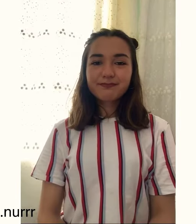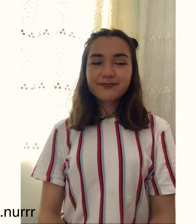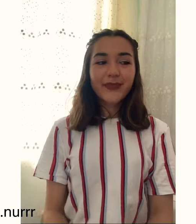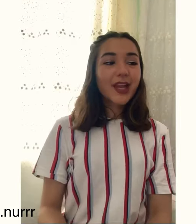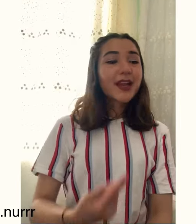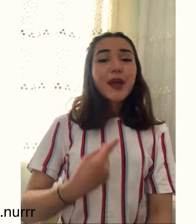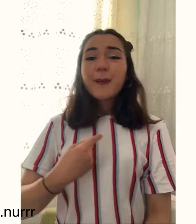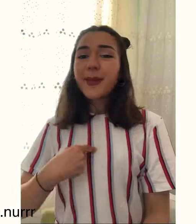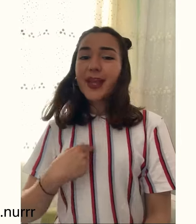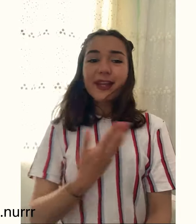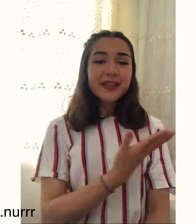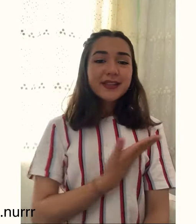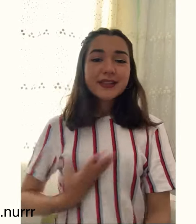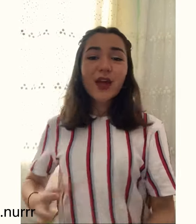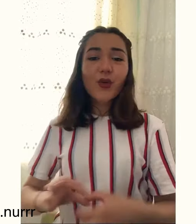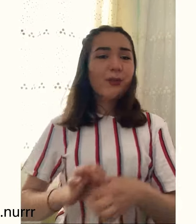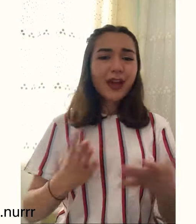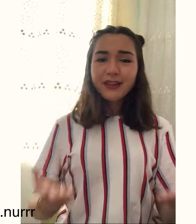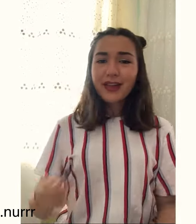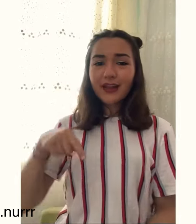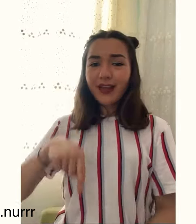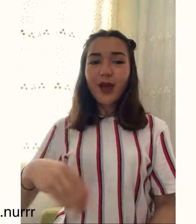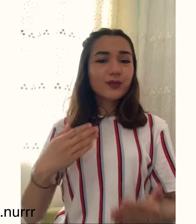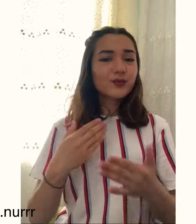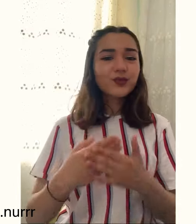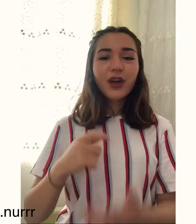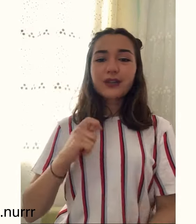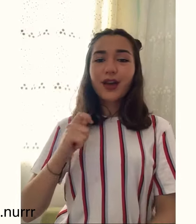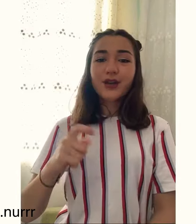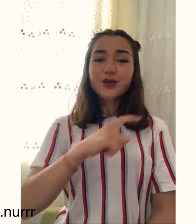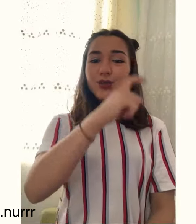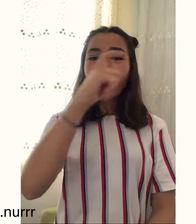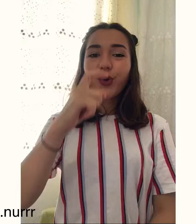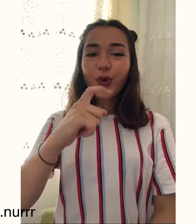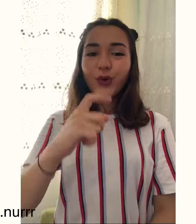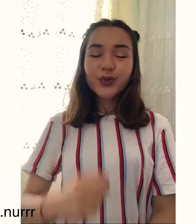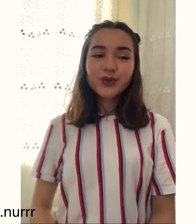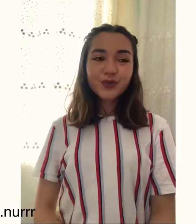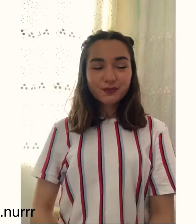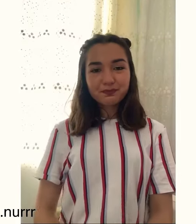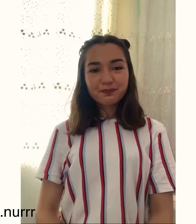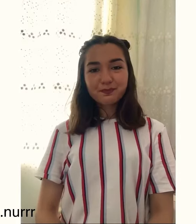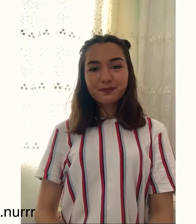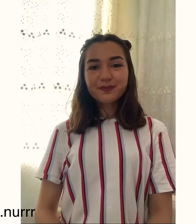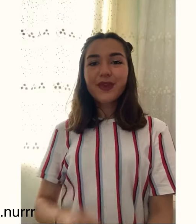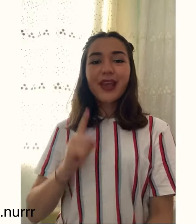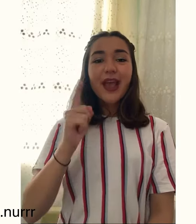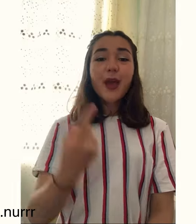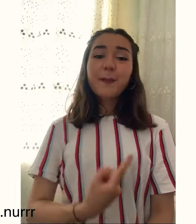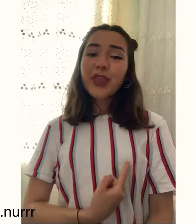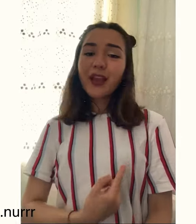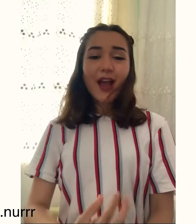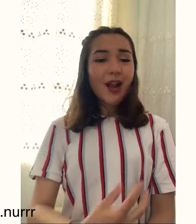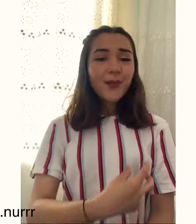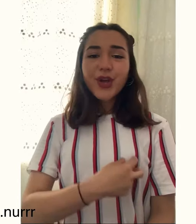Beni sevmenden bu kadar zor Bir kalp